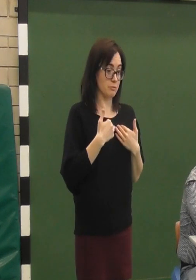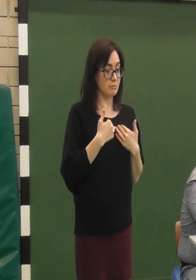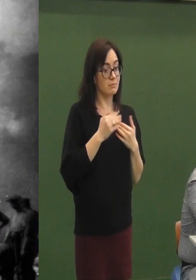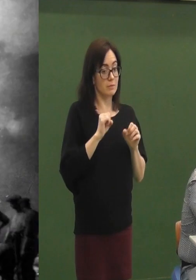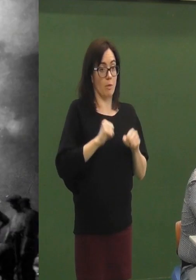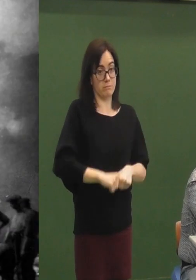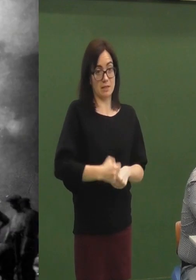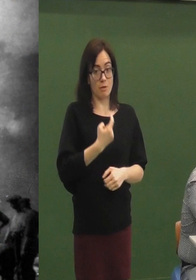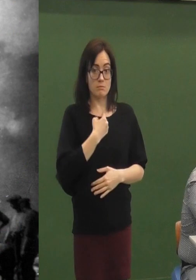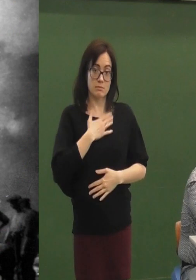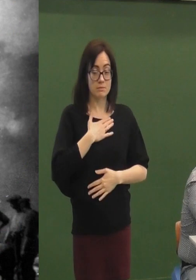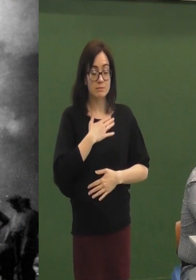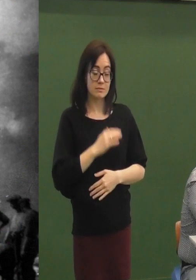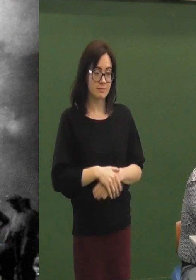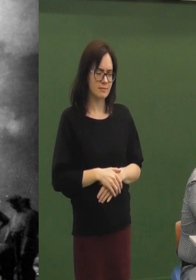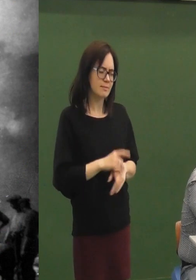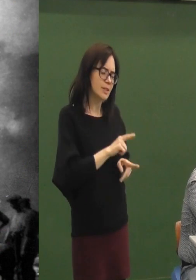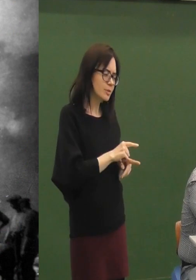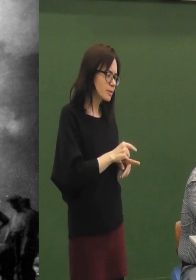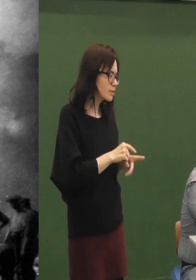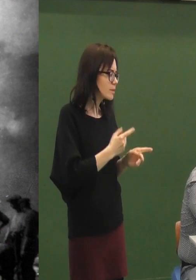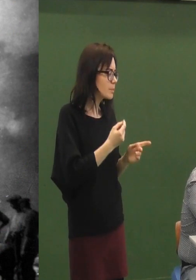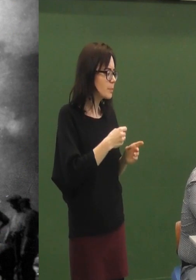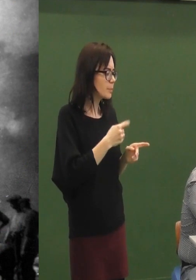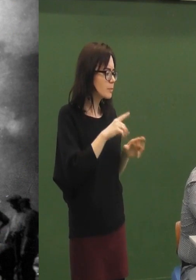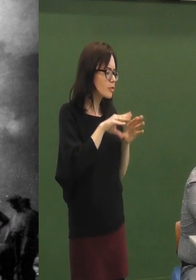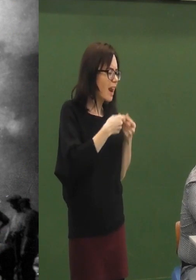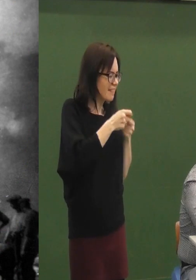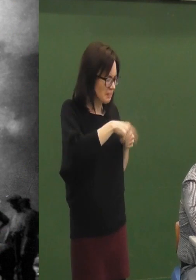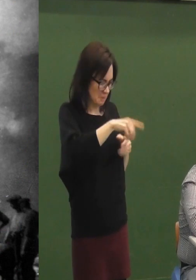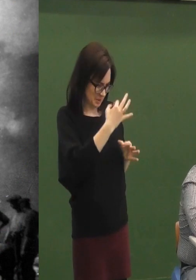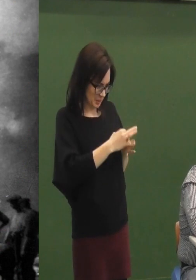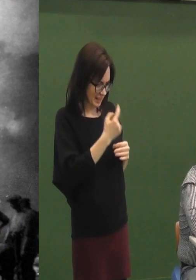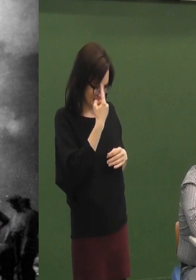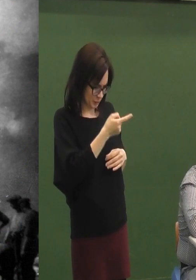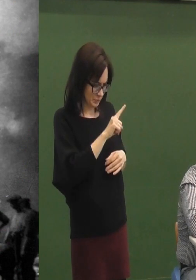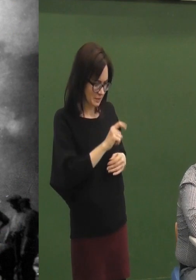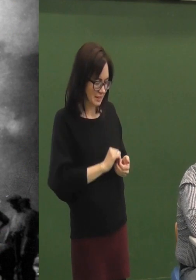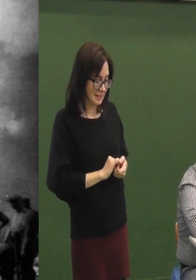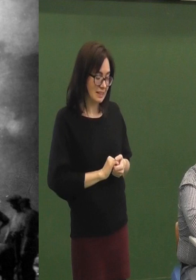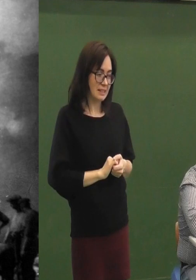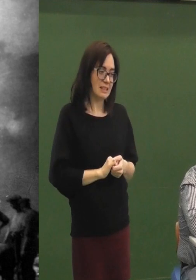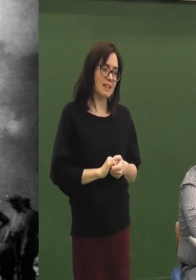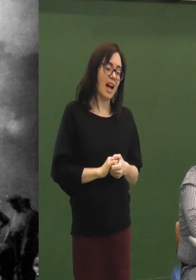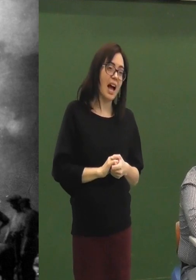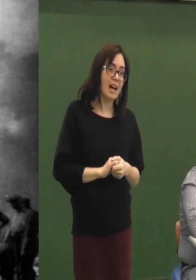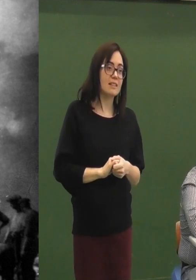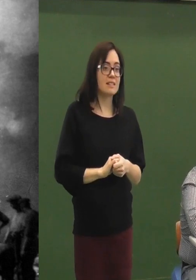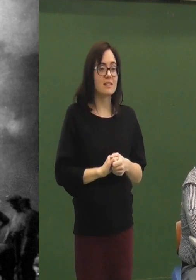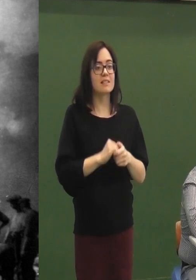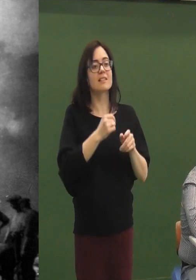magam, hál' Istennek. Tetszett tudni, mi történt a családtagokkal? Hát mondták,